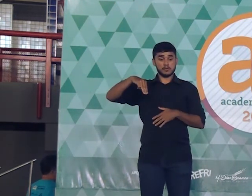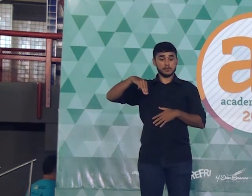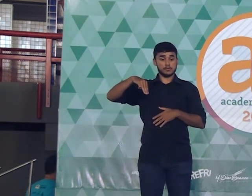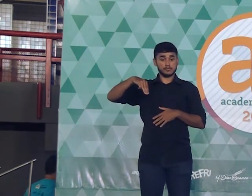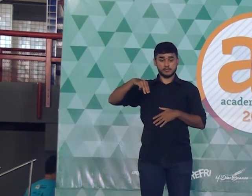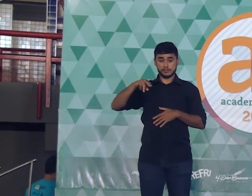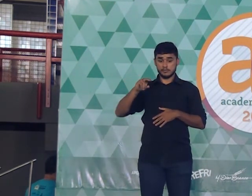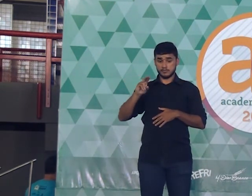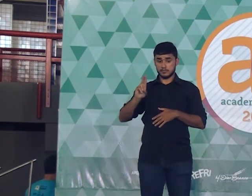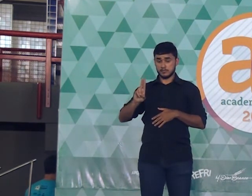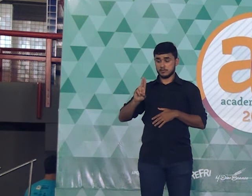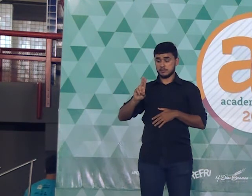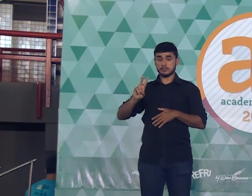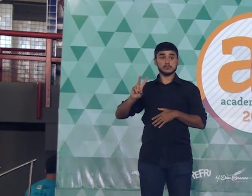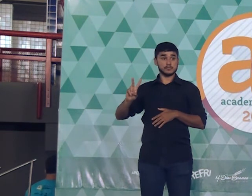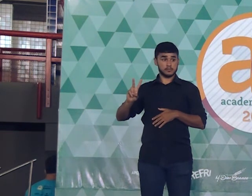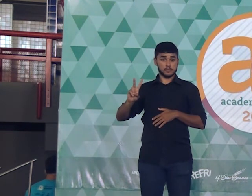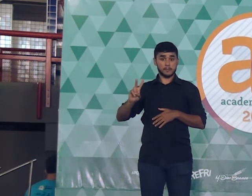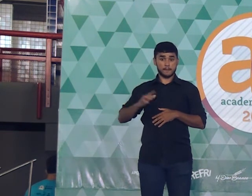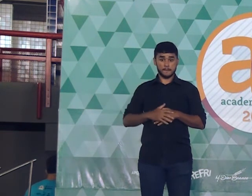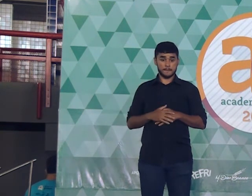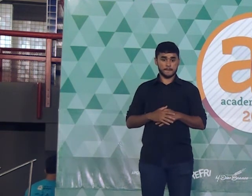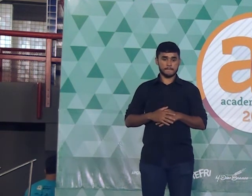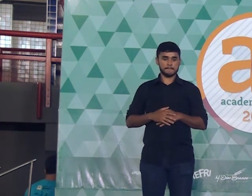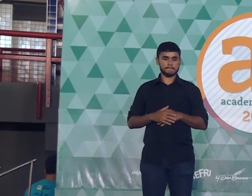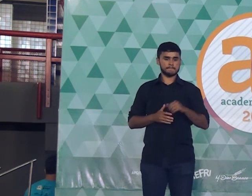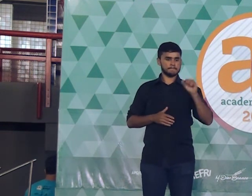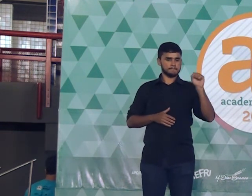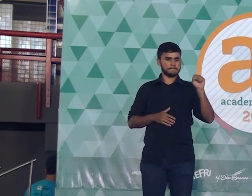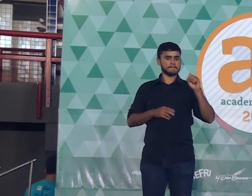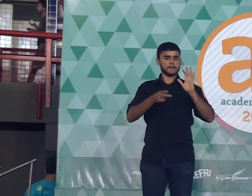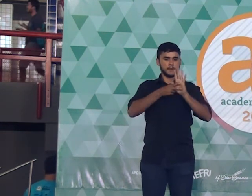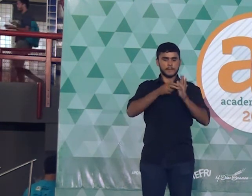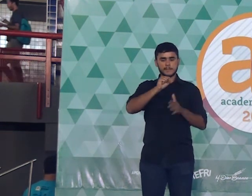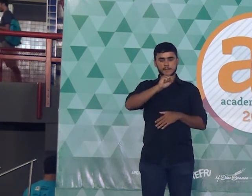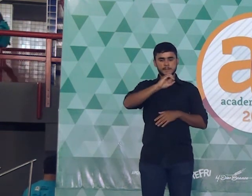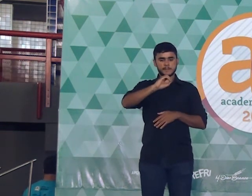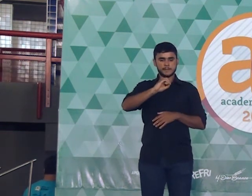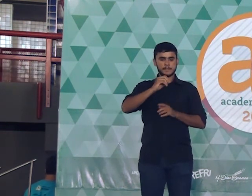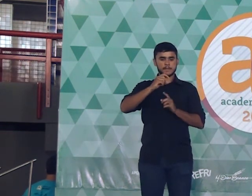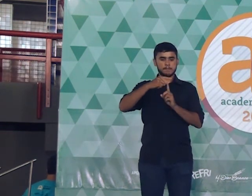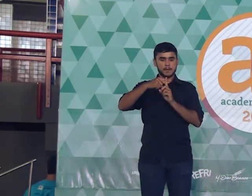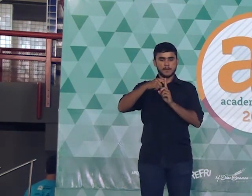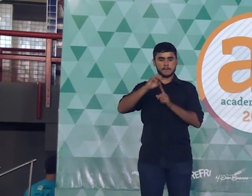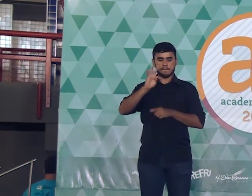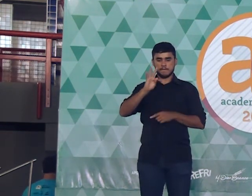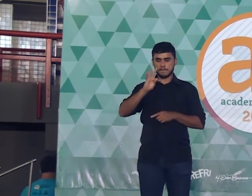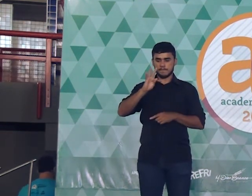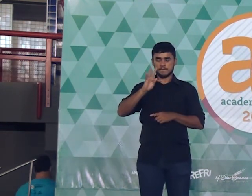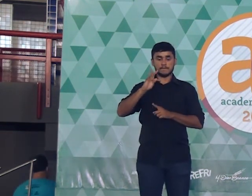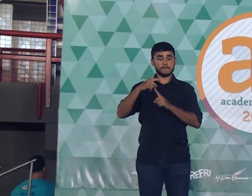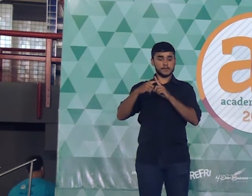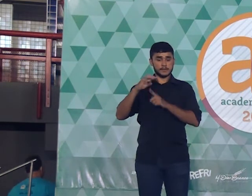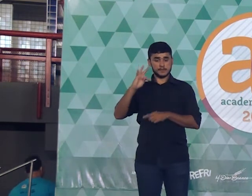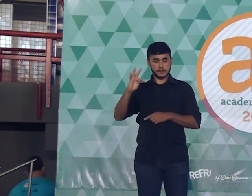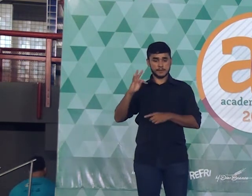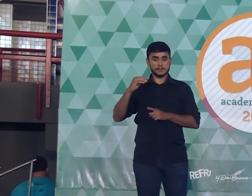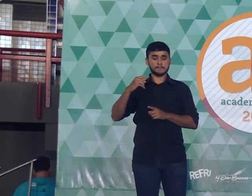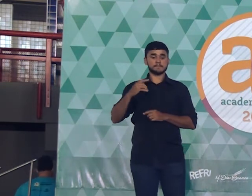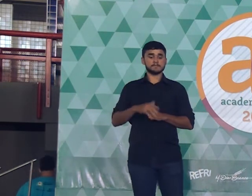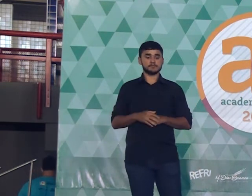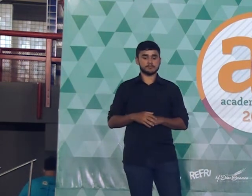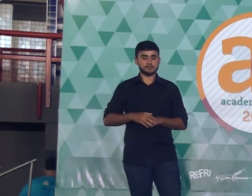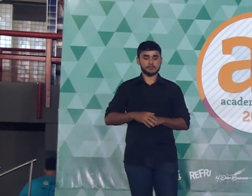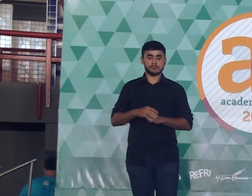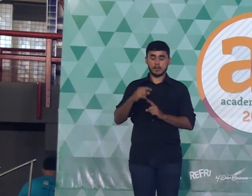vou tomar meia água tônica. Traz o espaço inicial para o primeiro membro, ΔS igual a V0T mais